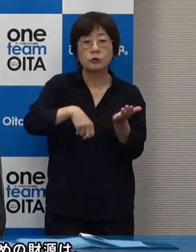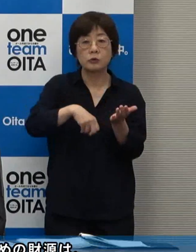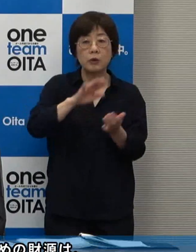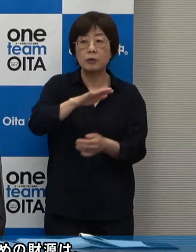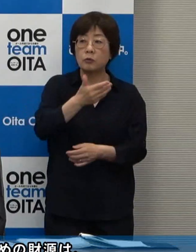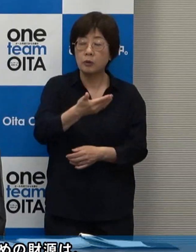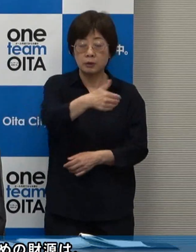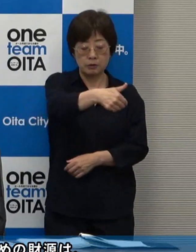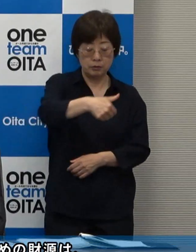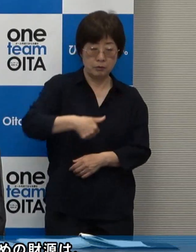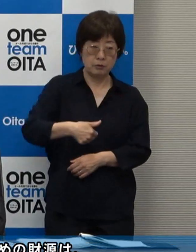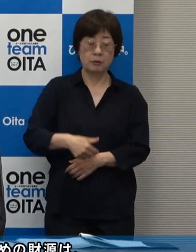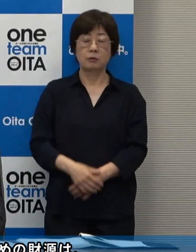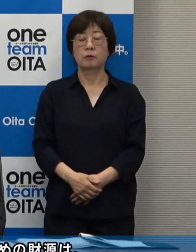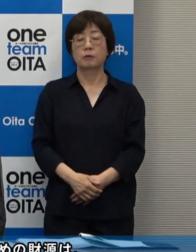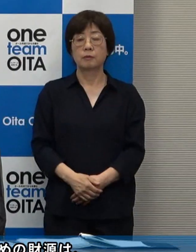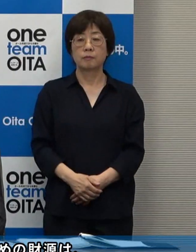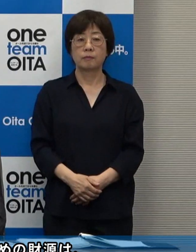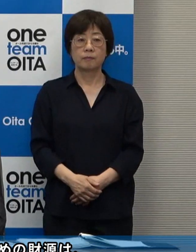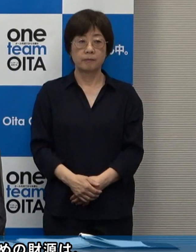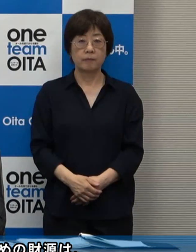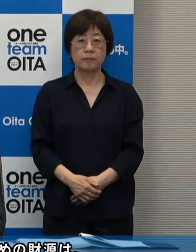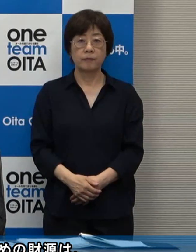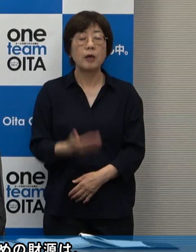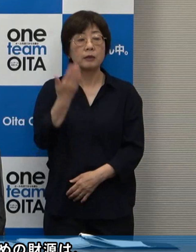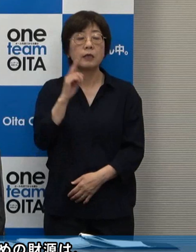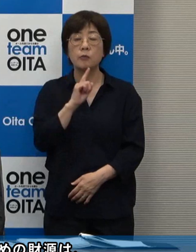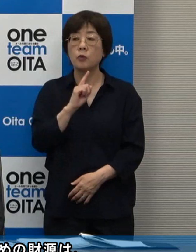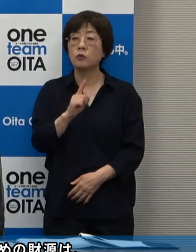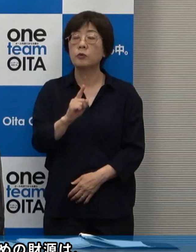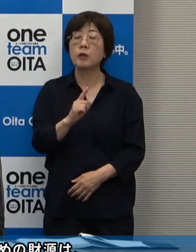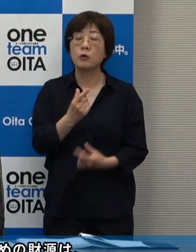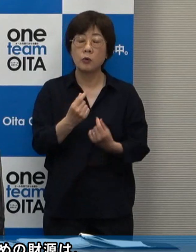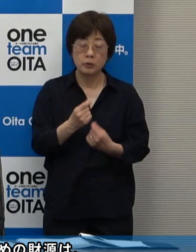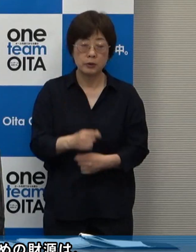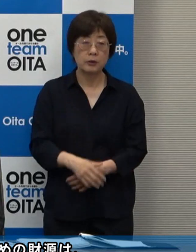最初の質問にもありましたようにね、これは